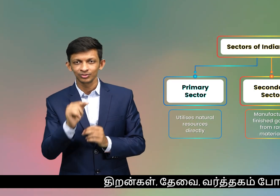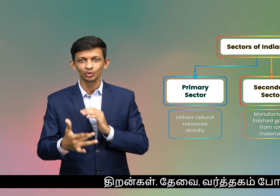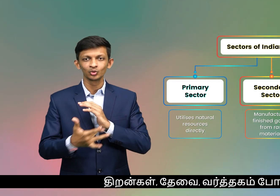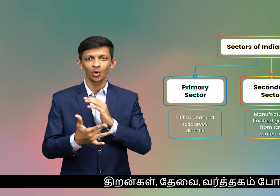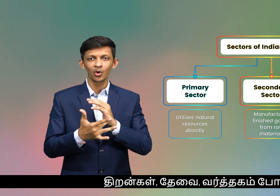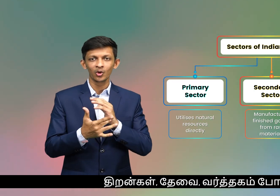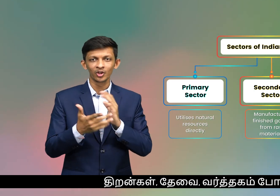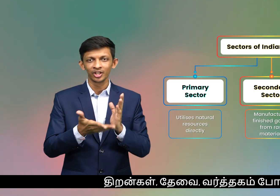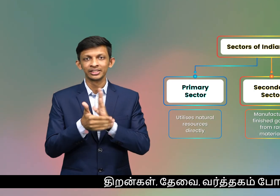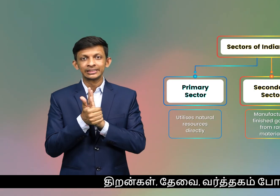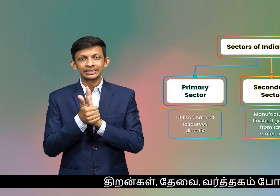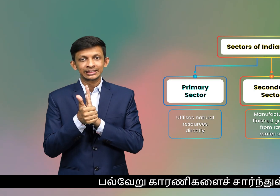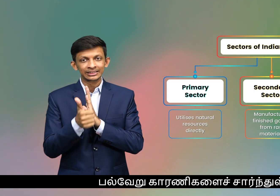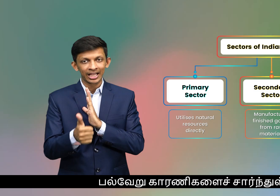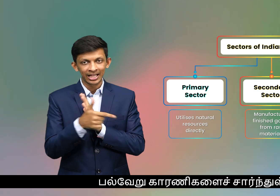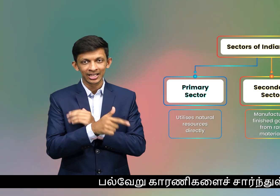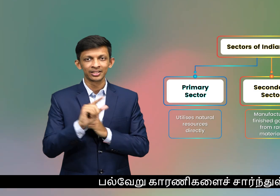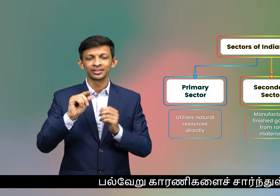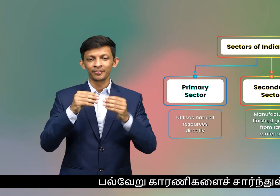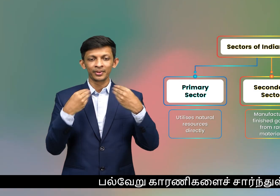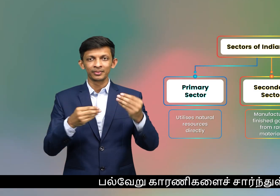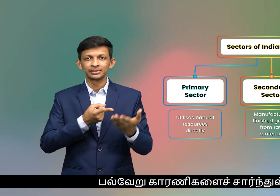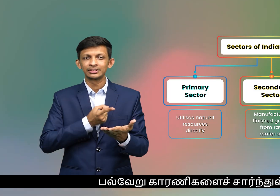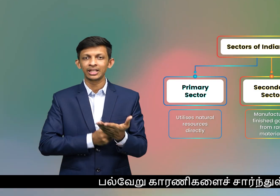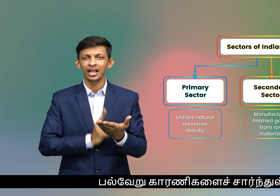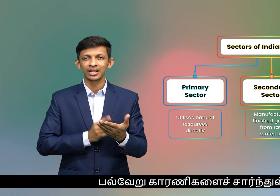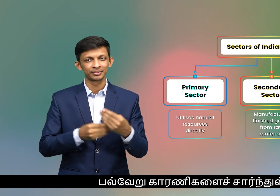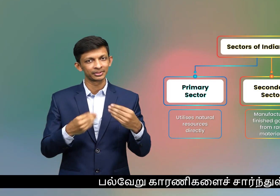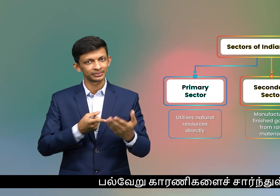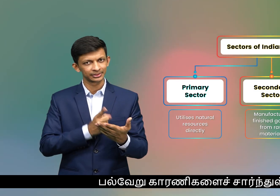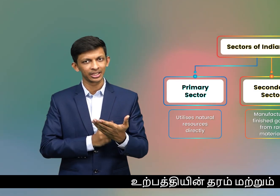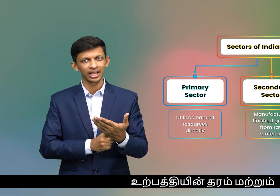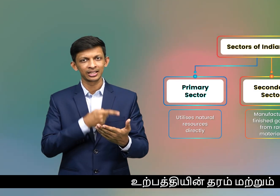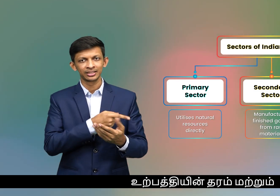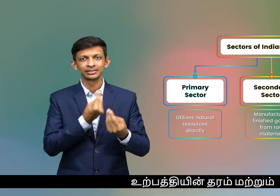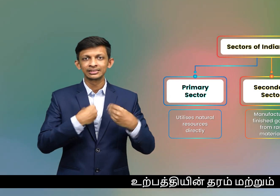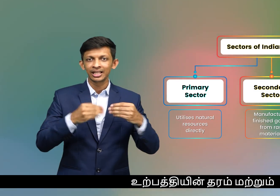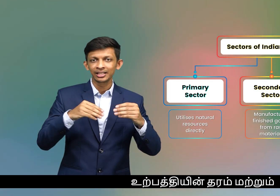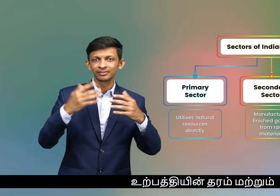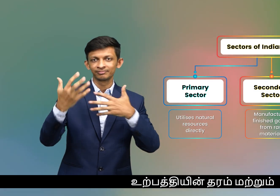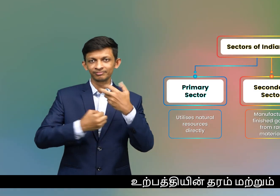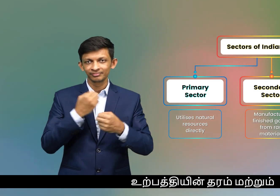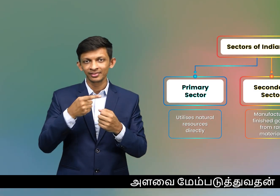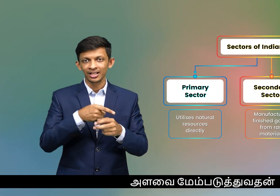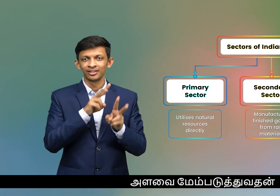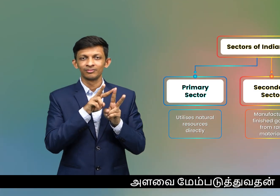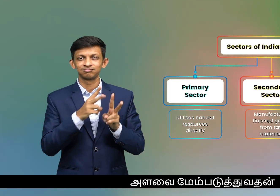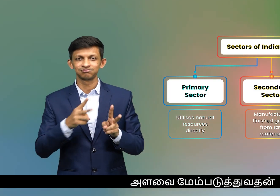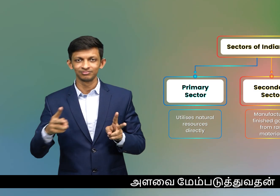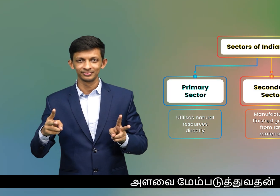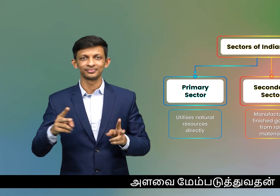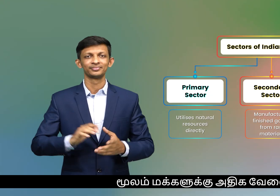தேவை, வர்த்தகம் போன்ற பல்வேறு காரணிகளை சார்ந்துள்ளது. உற்பத்தியின் தரம் மற்றும்